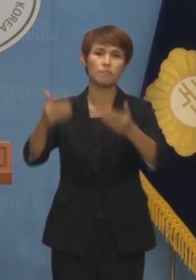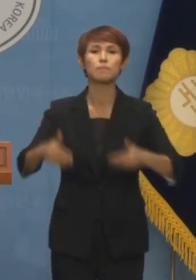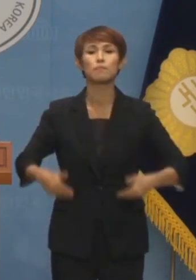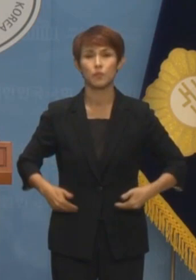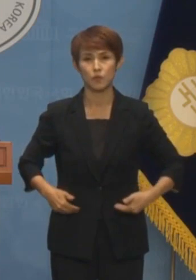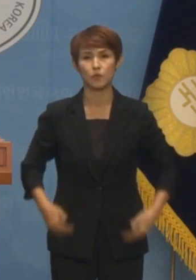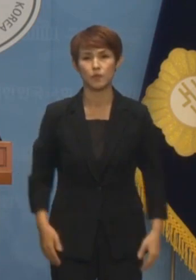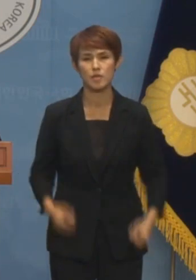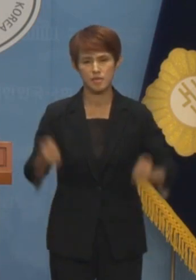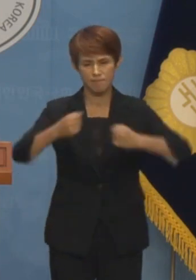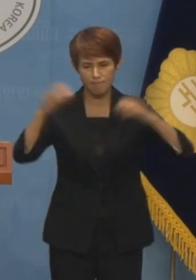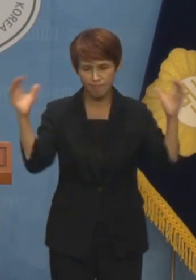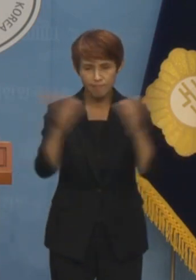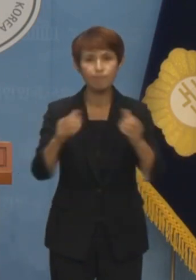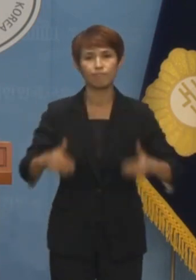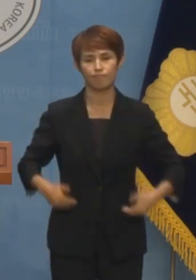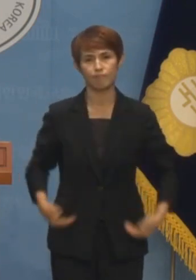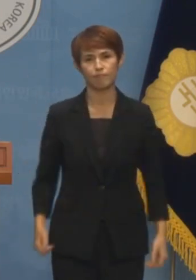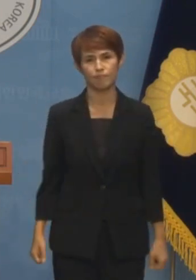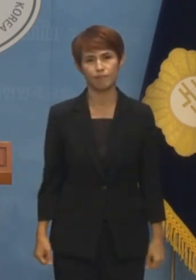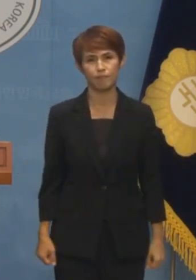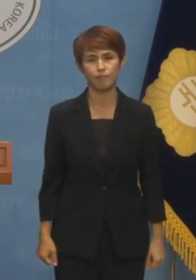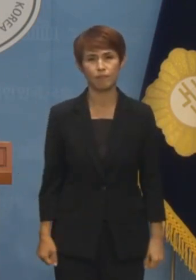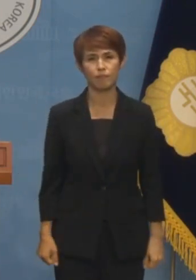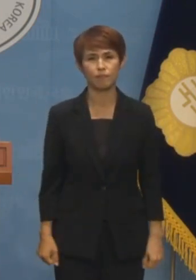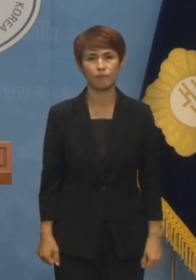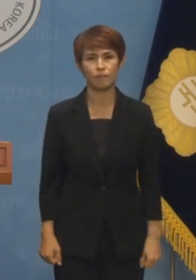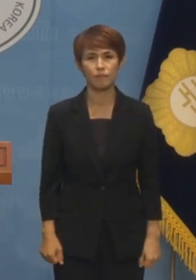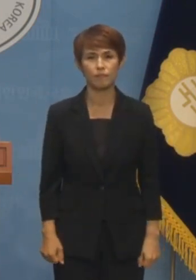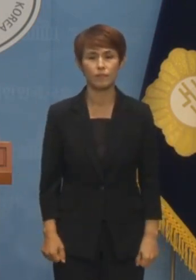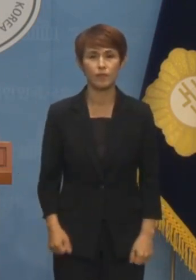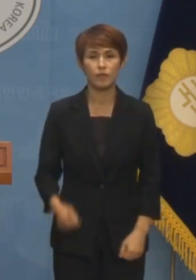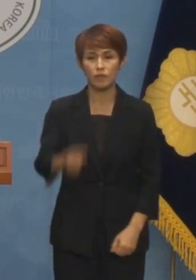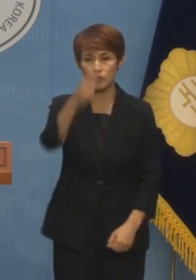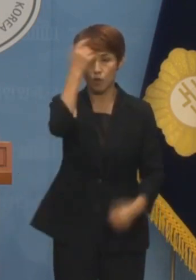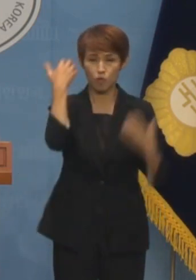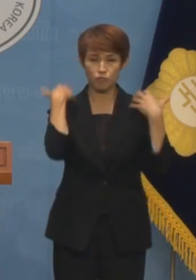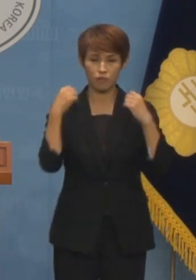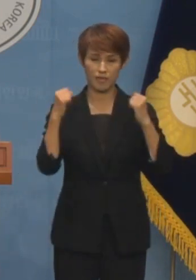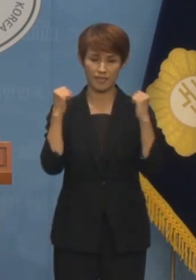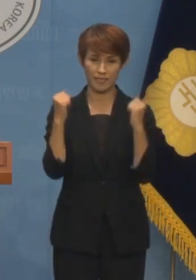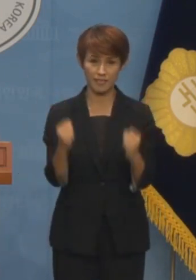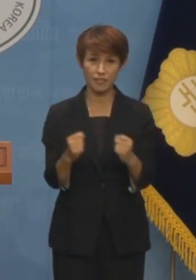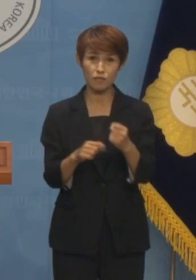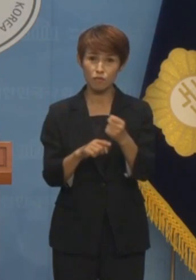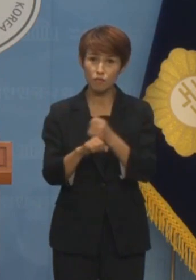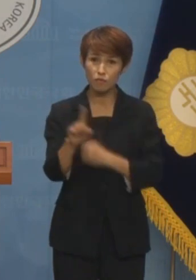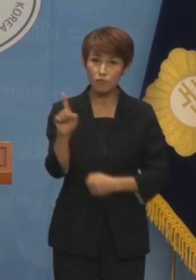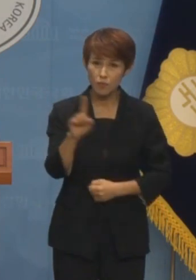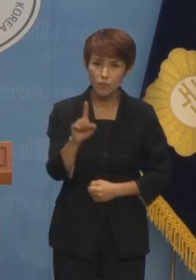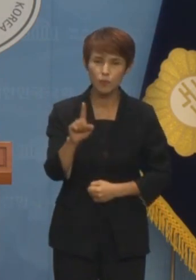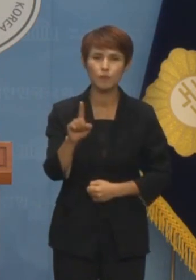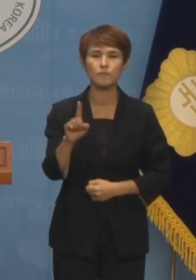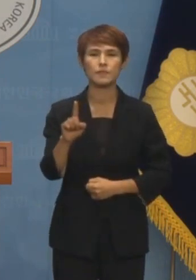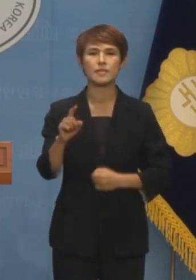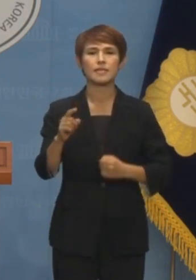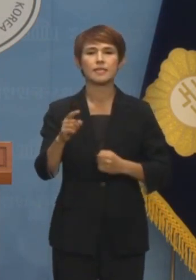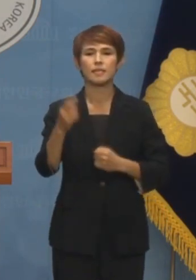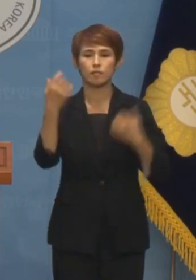당정이 힘을 모아야 할 것입니다. 국가의 존재적 가치를 차기 지도부 전체가 원팀이